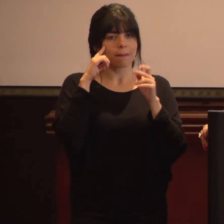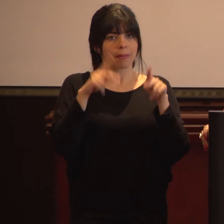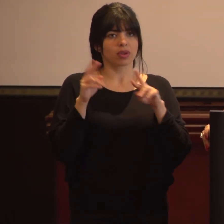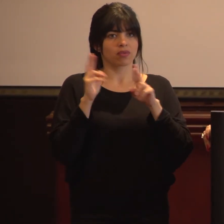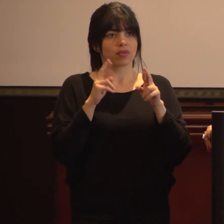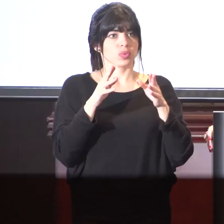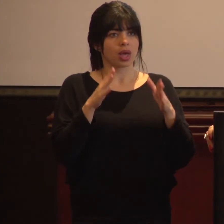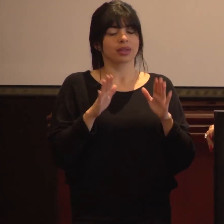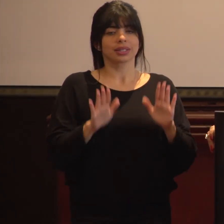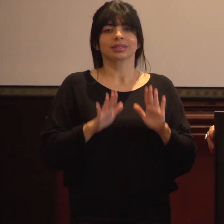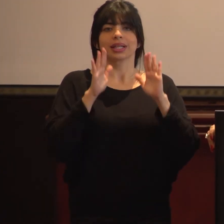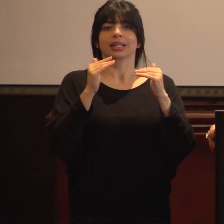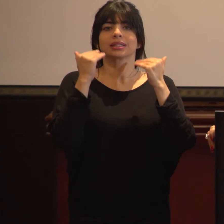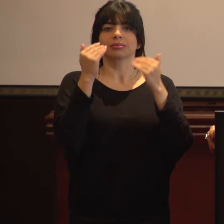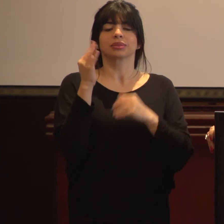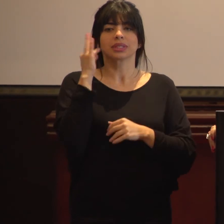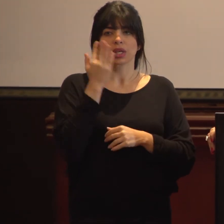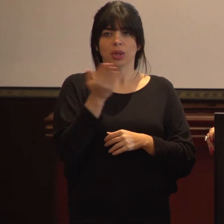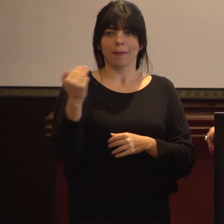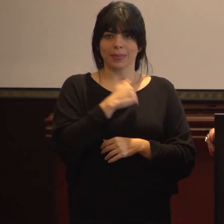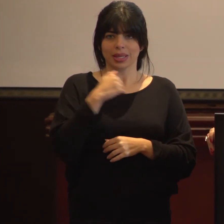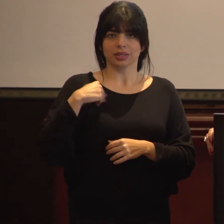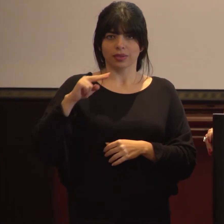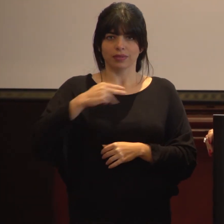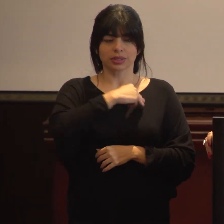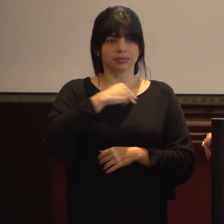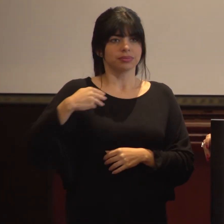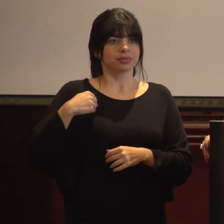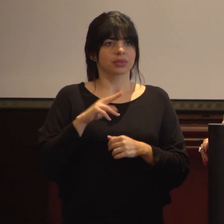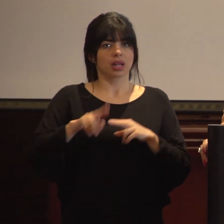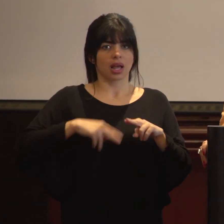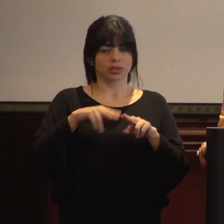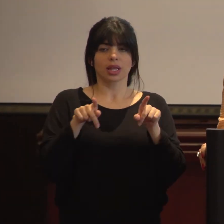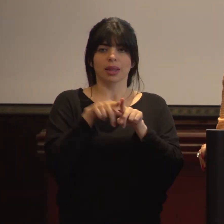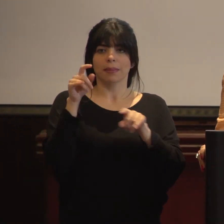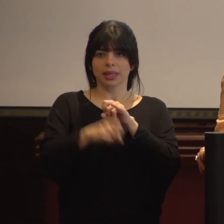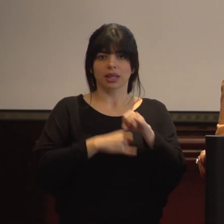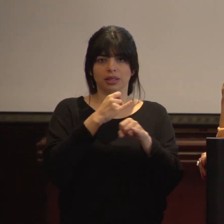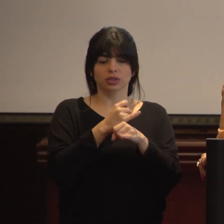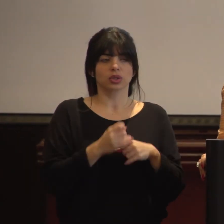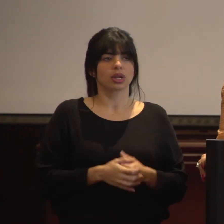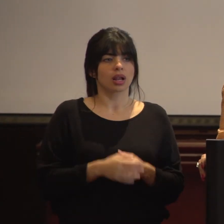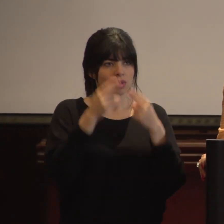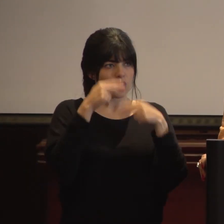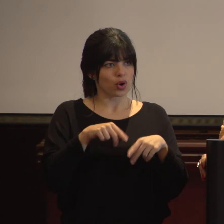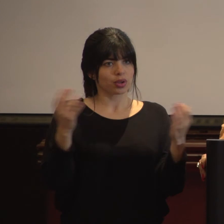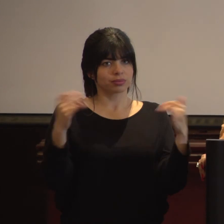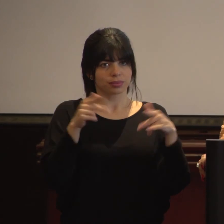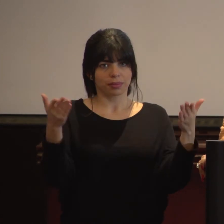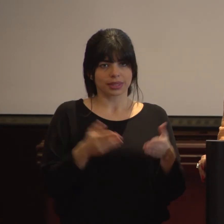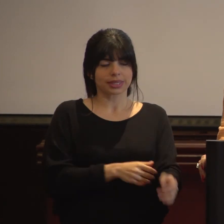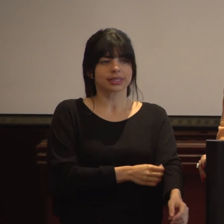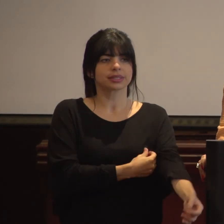refugiados excelentísima señora ministros viceministros nacionales e internacionales que nos honran hoy con su